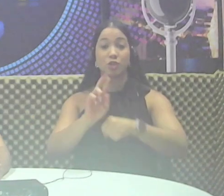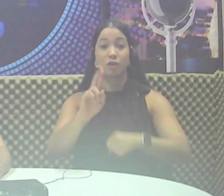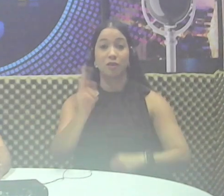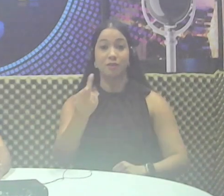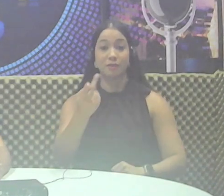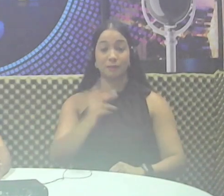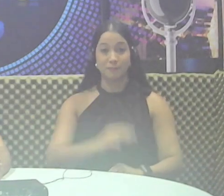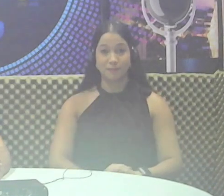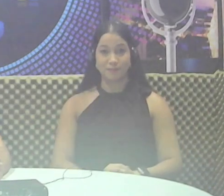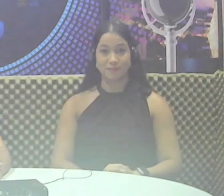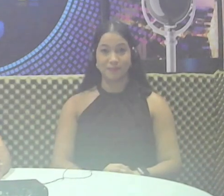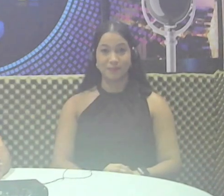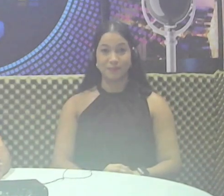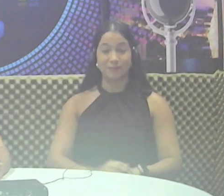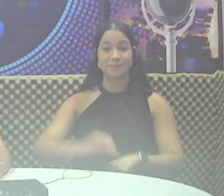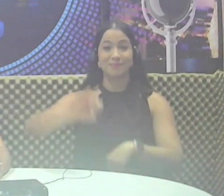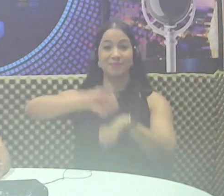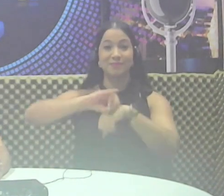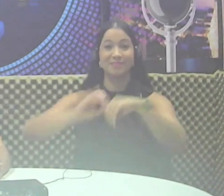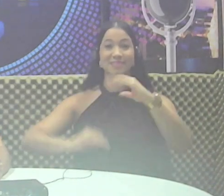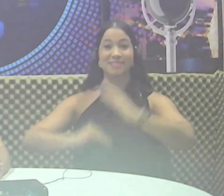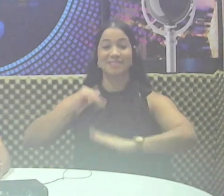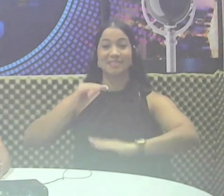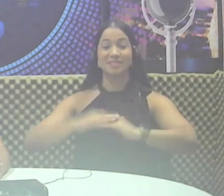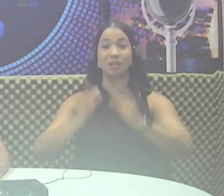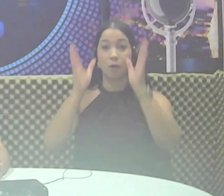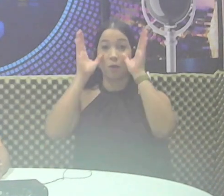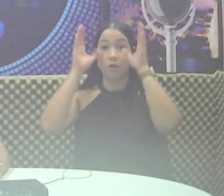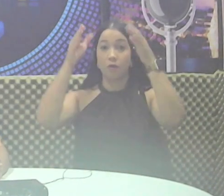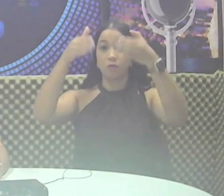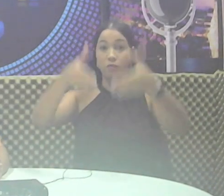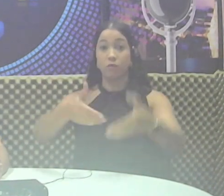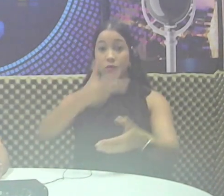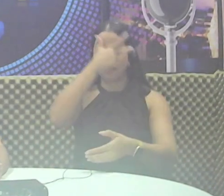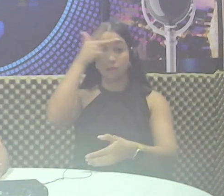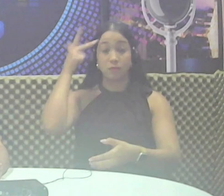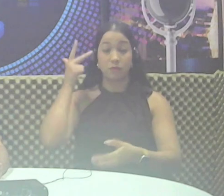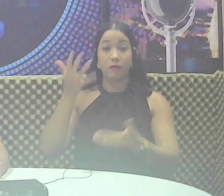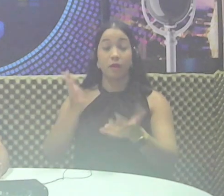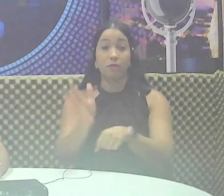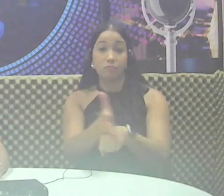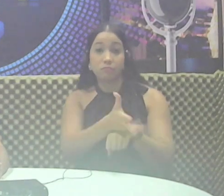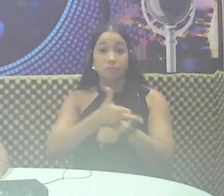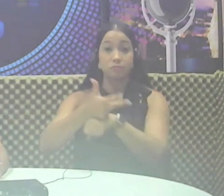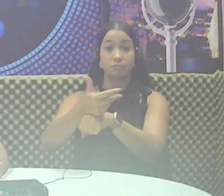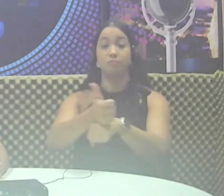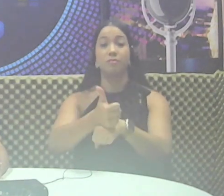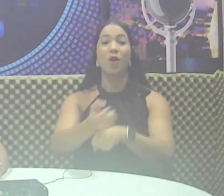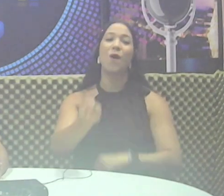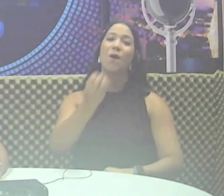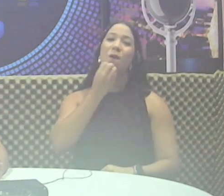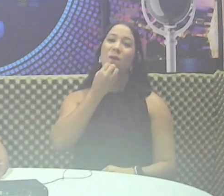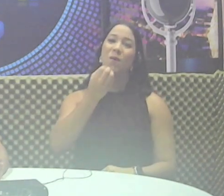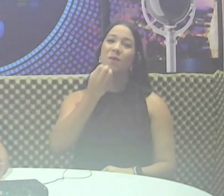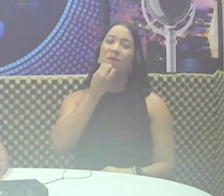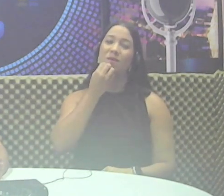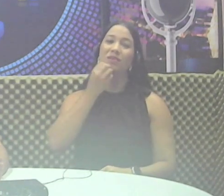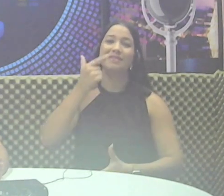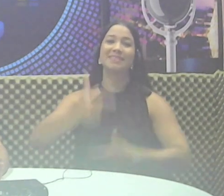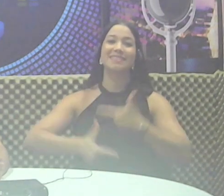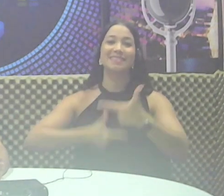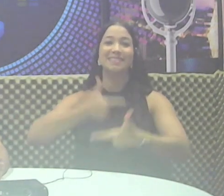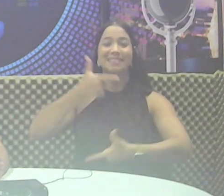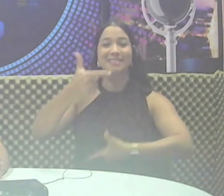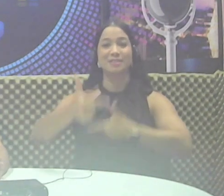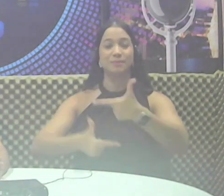Humanos. Os centros profissionalizantes são voltados a quem busca aperfeiçoamento e melhores oportunidades no mercado de